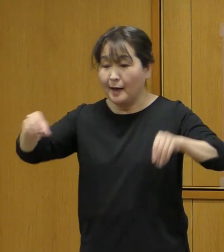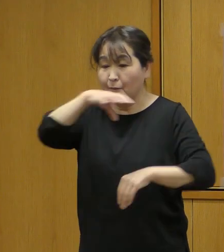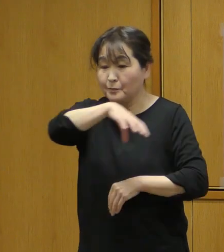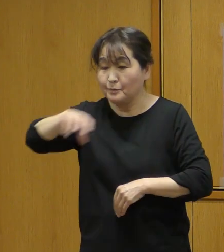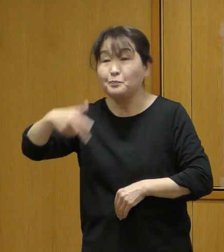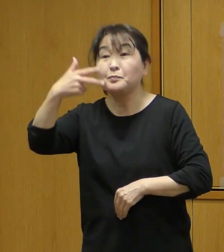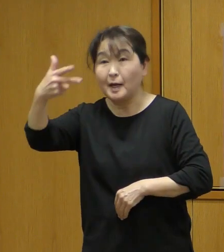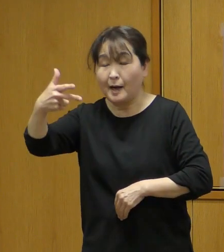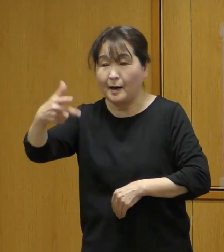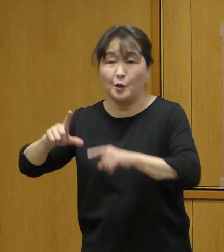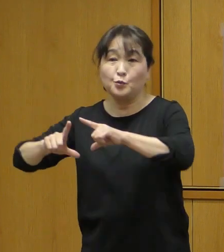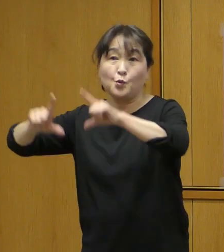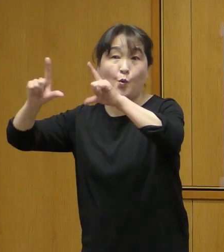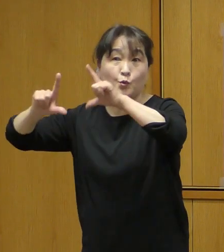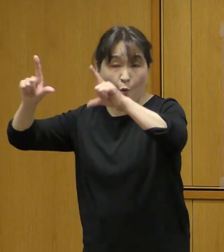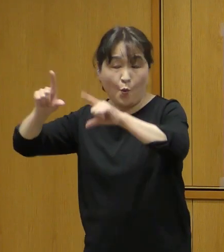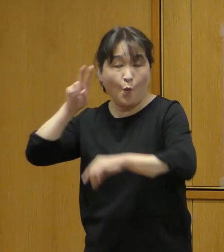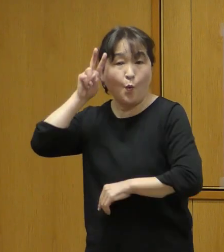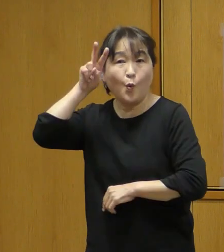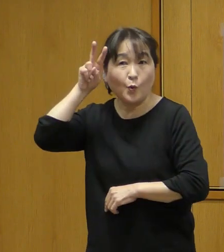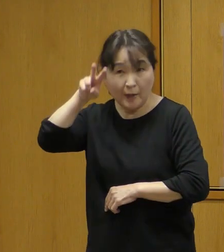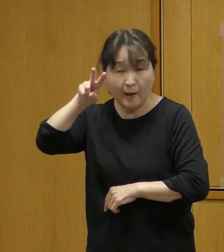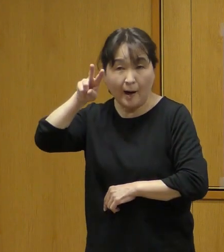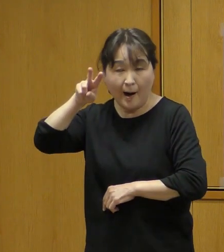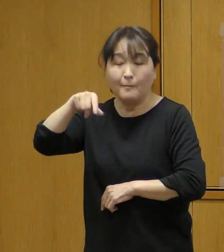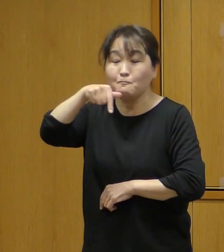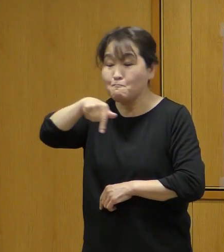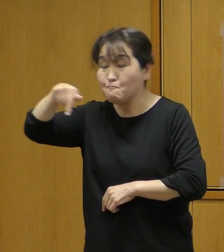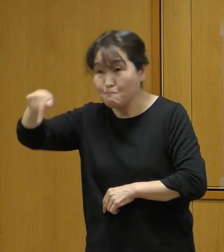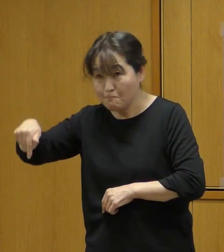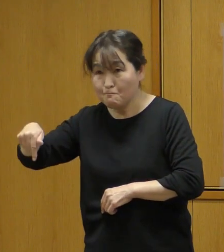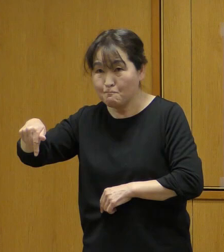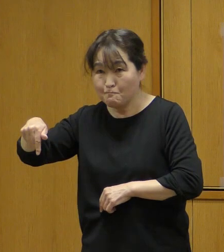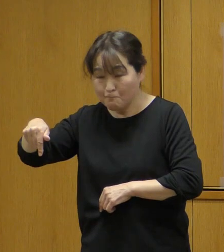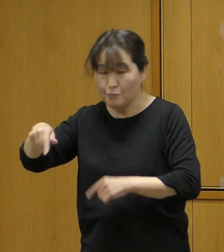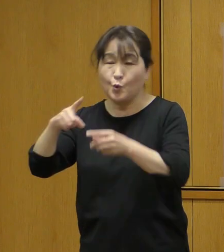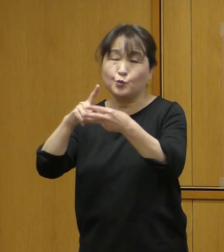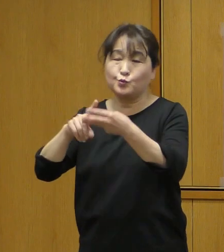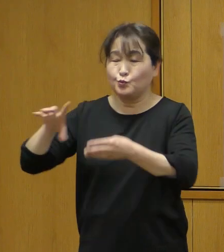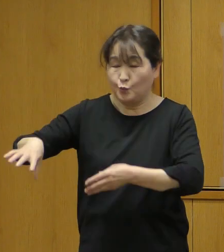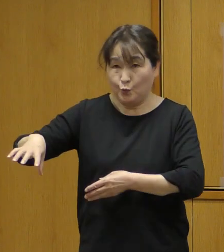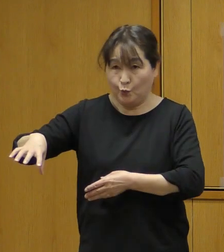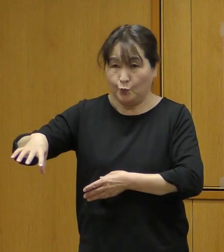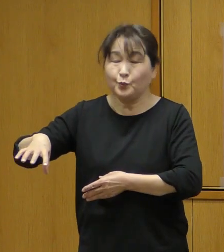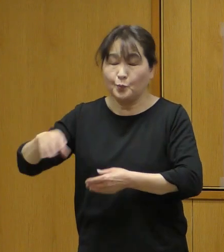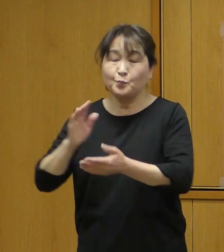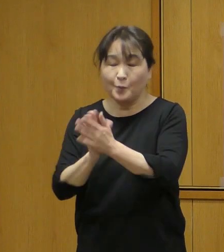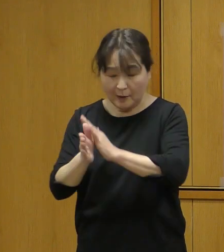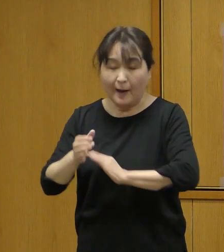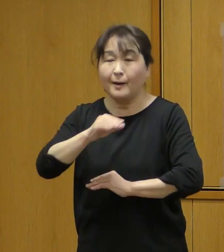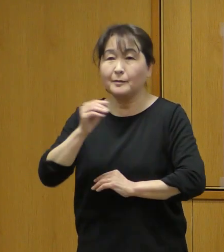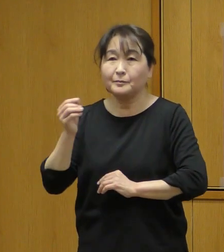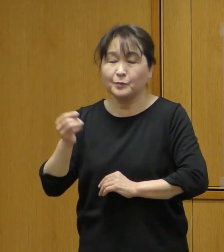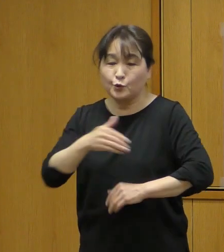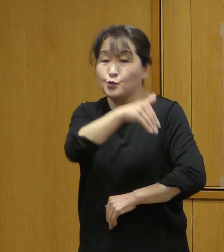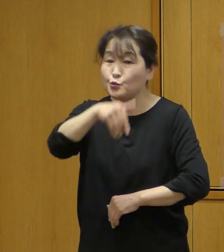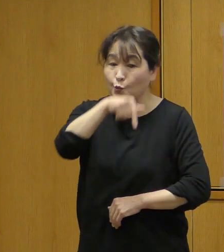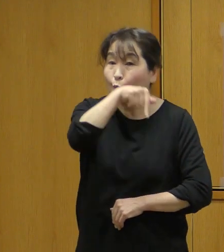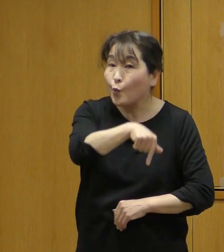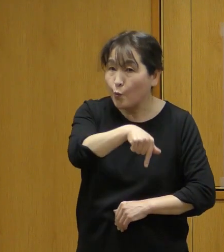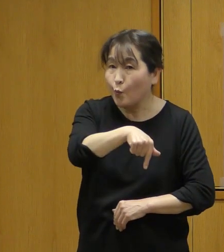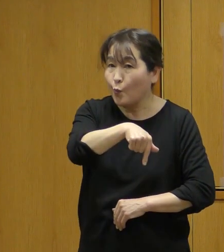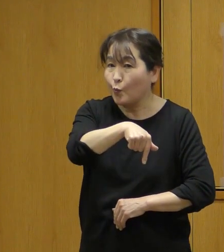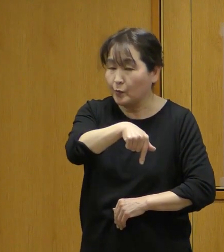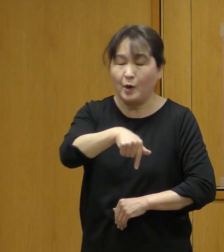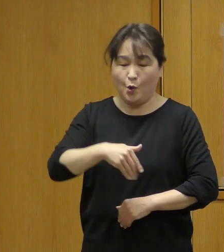に東京都や大阪府といった首都圏、関西圏のほか九州圏域